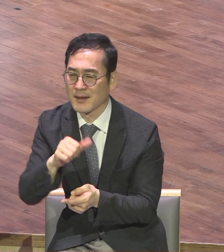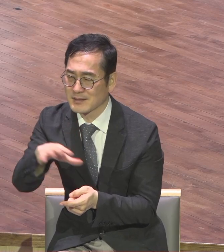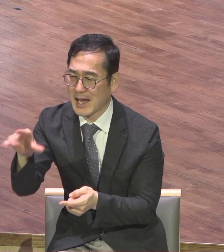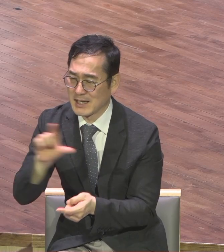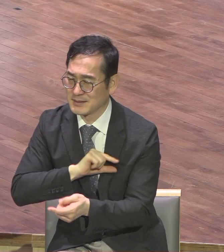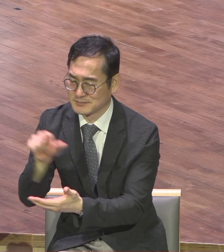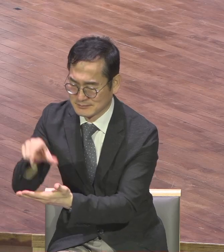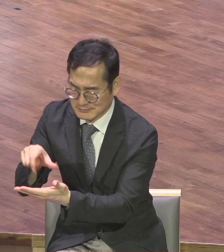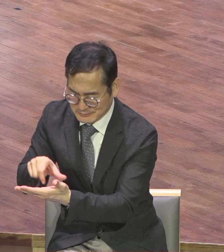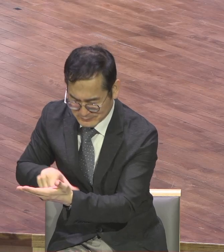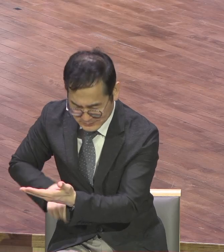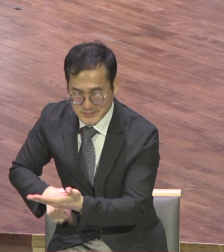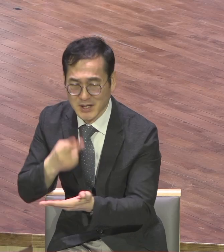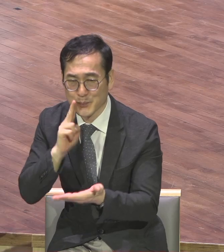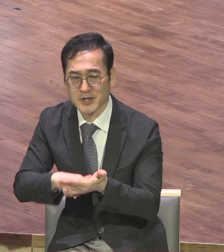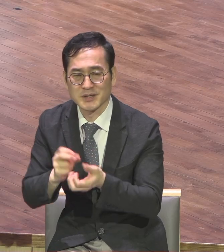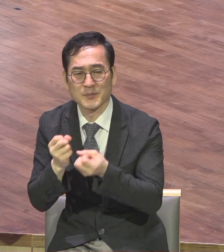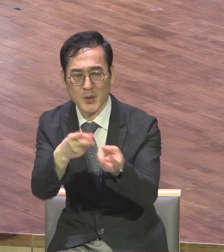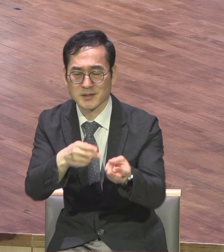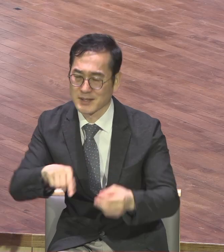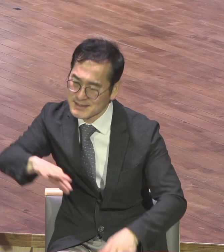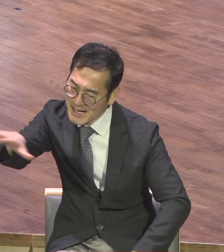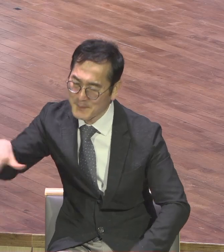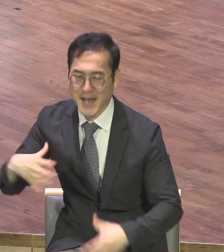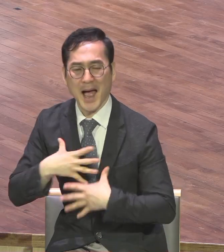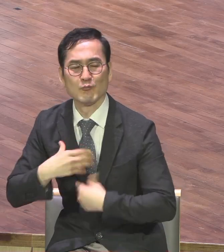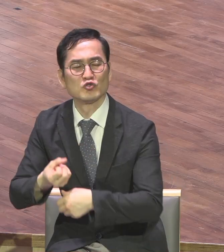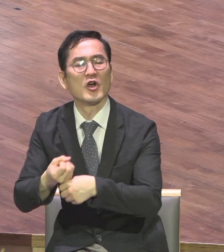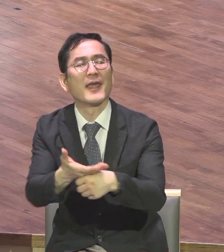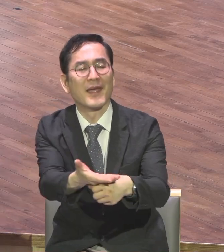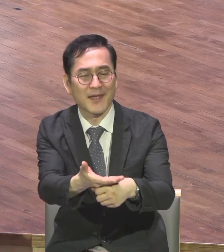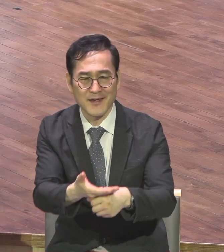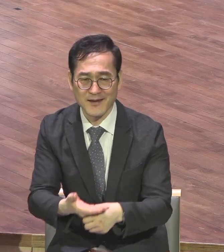이 분들을 한 분 한 분 기록해 보려고 해요.